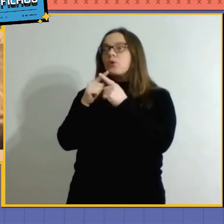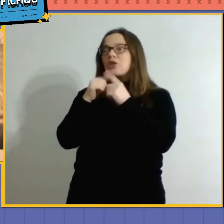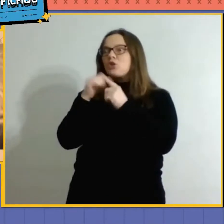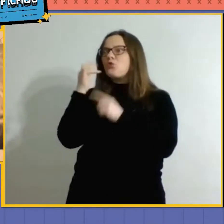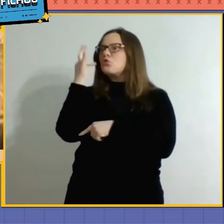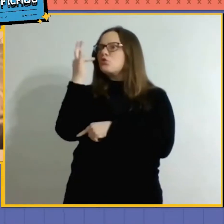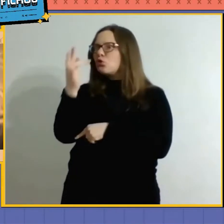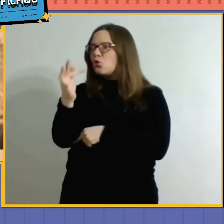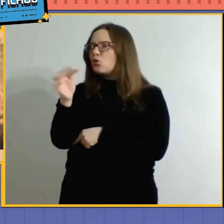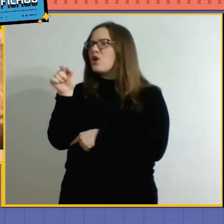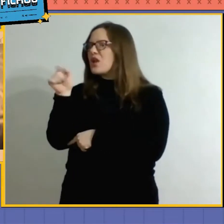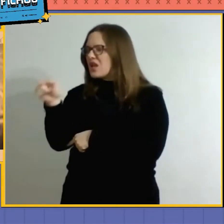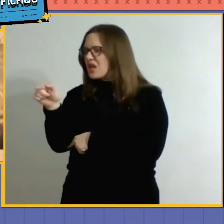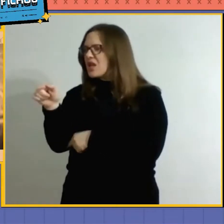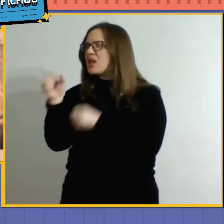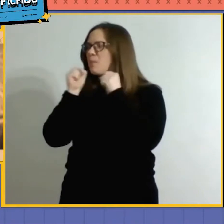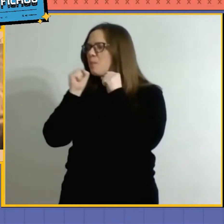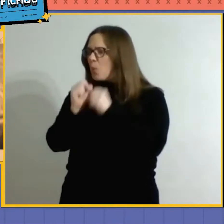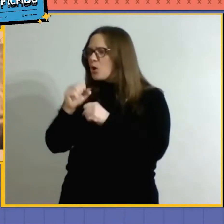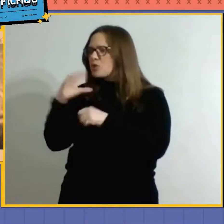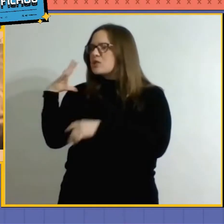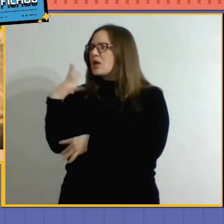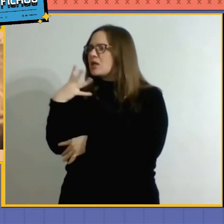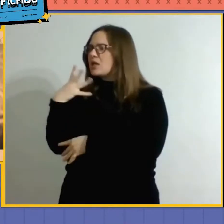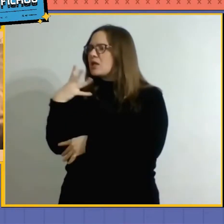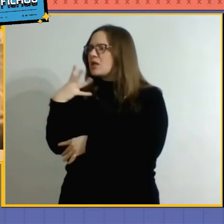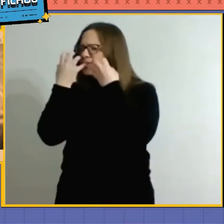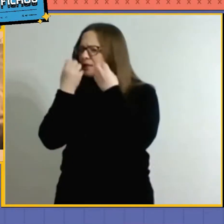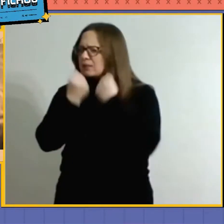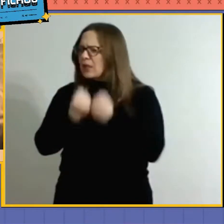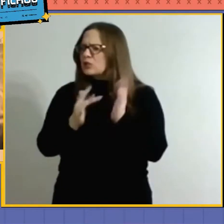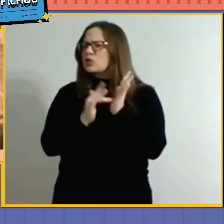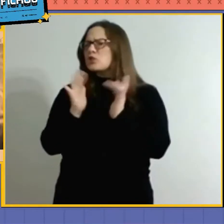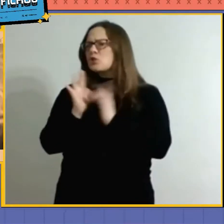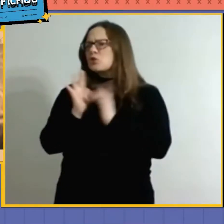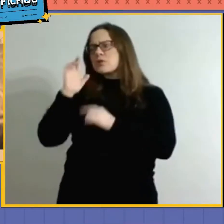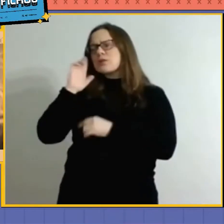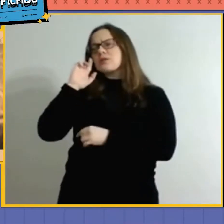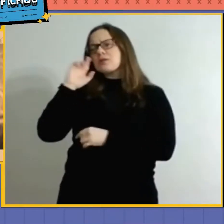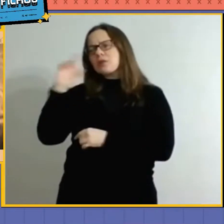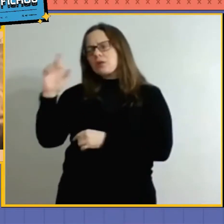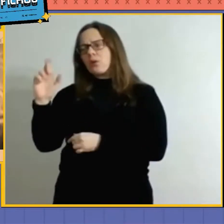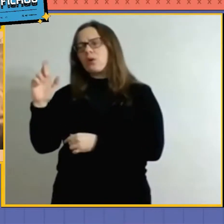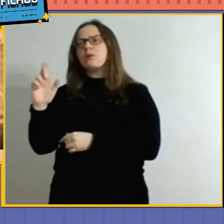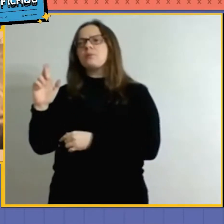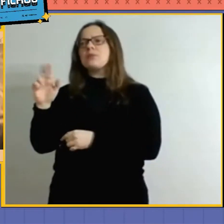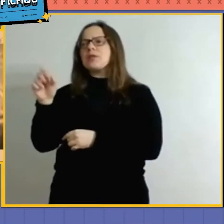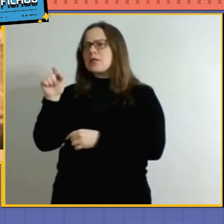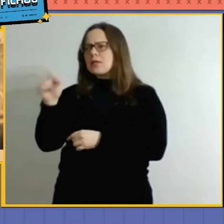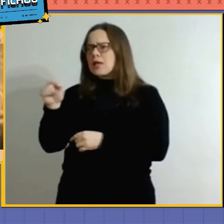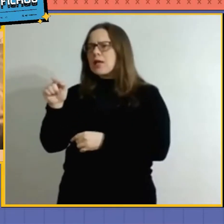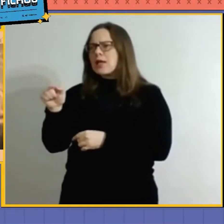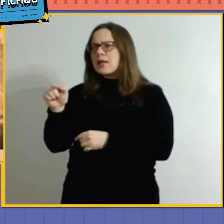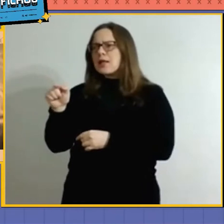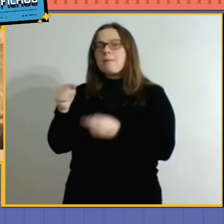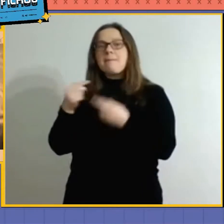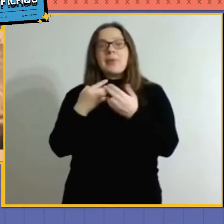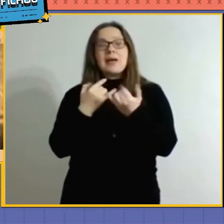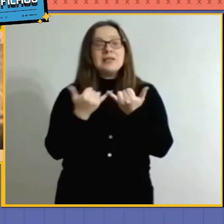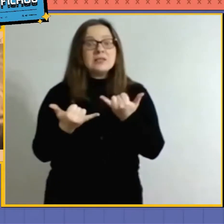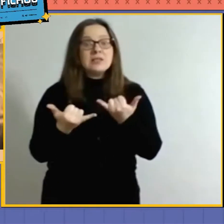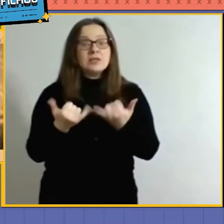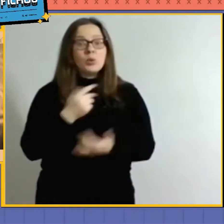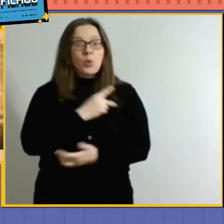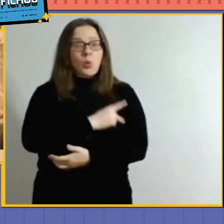converter ao senhor pode se tornar um irmão na igreja pode ser quem sabe um Saulo de Tarso aquele que perseguia a igreja mas depois se